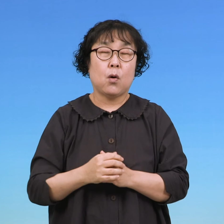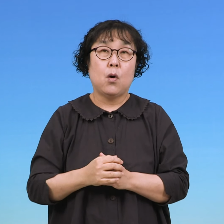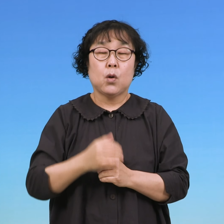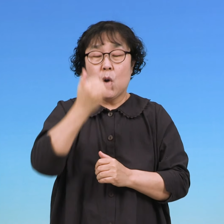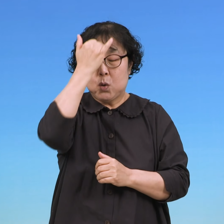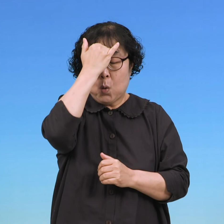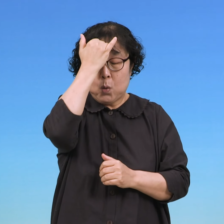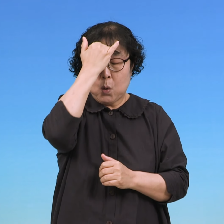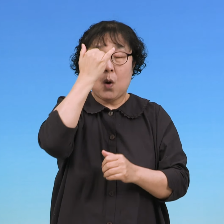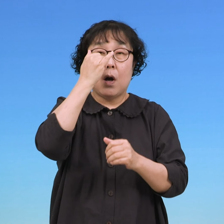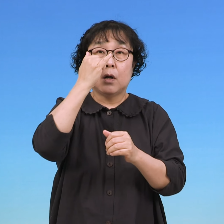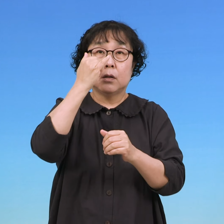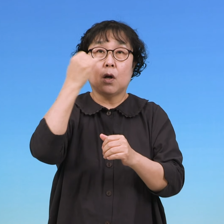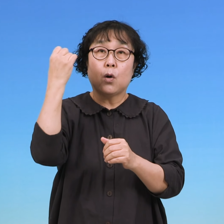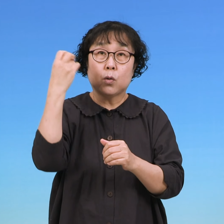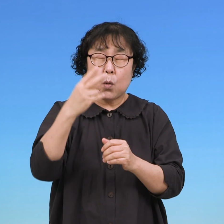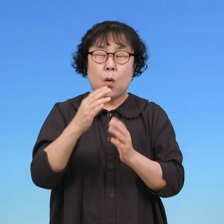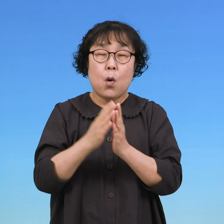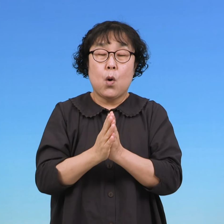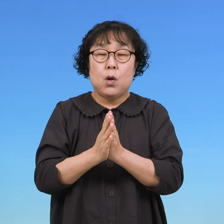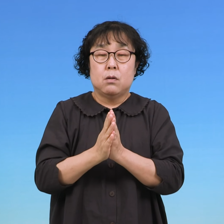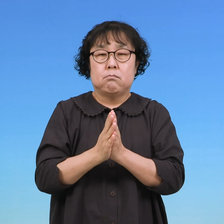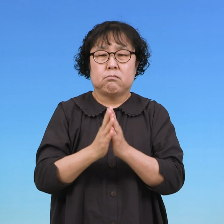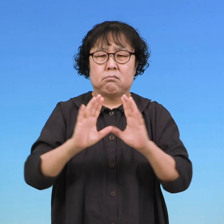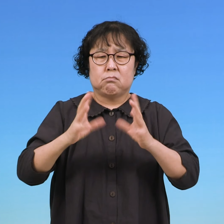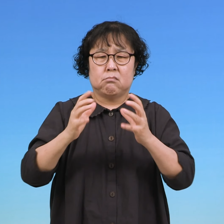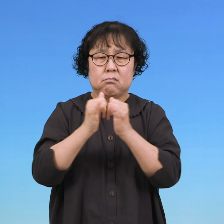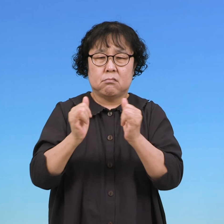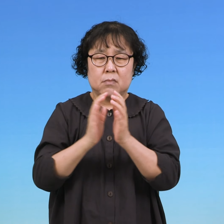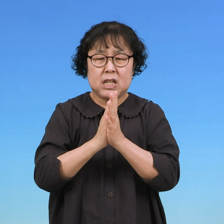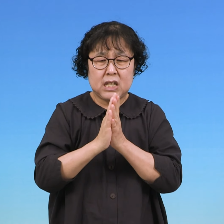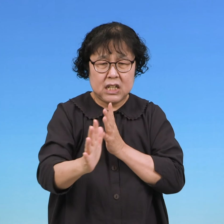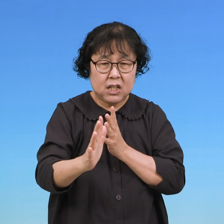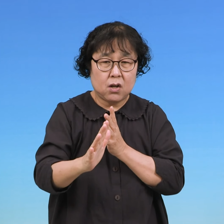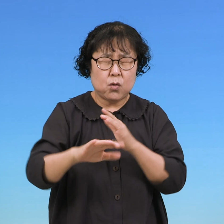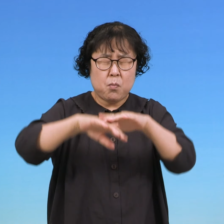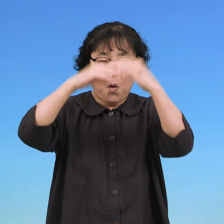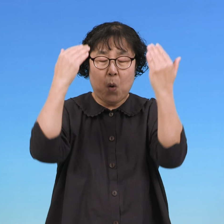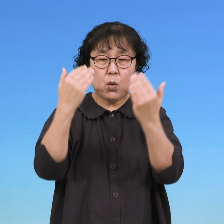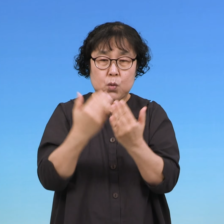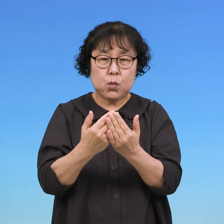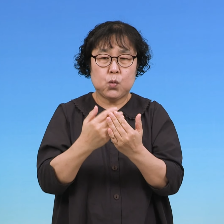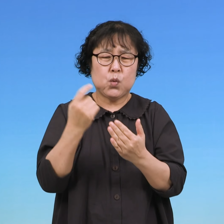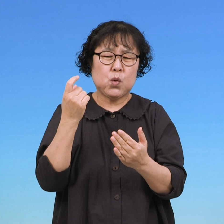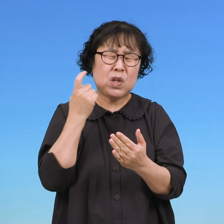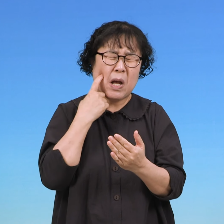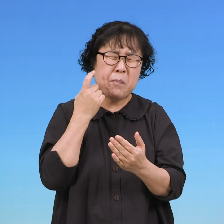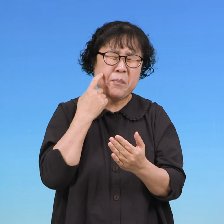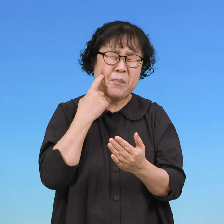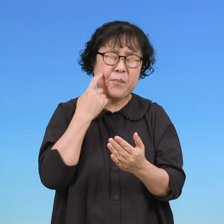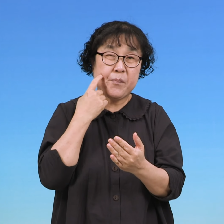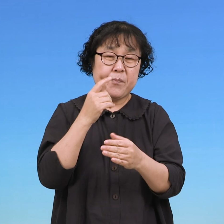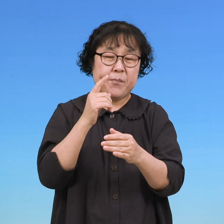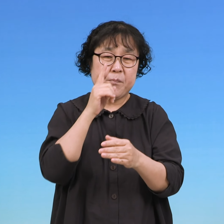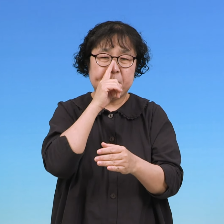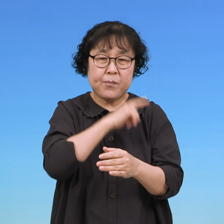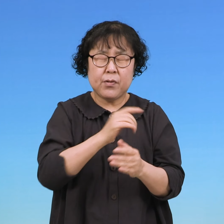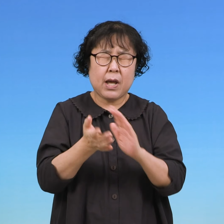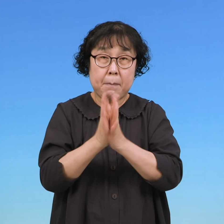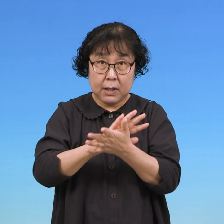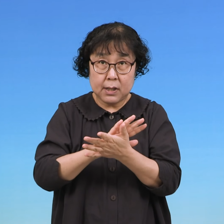질서에 이르기까지 점점 악화 일로를 걷고 있다. 안타깝게도 큼직한 스캔들에는